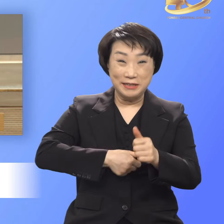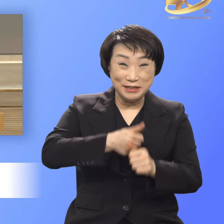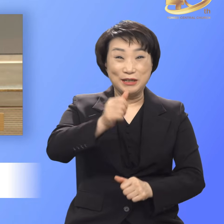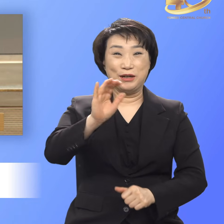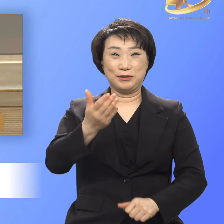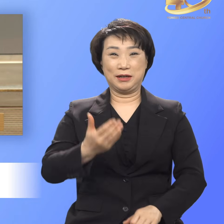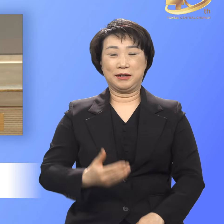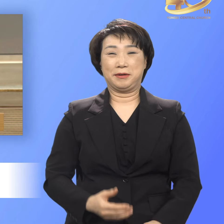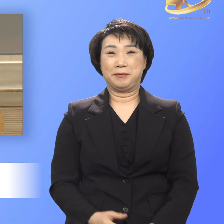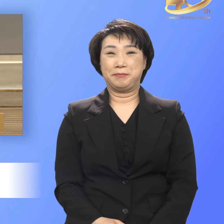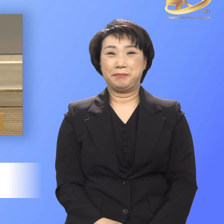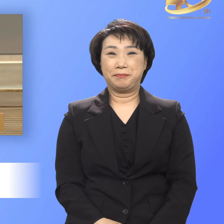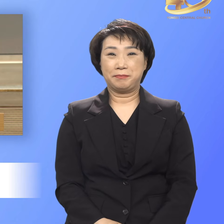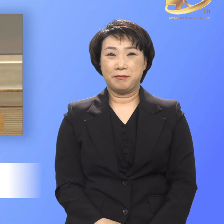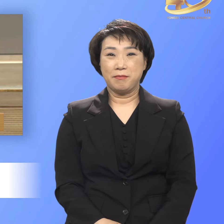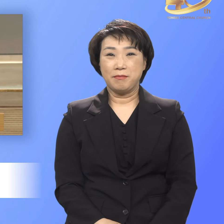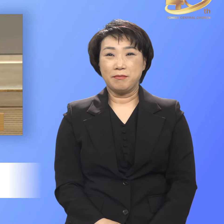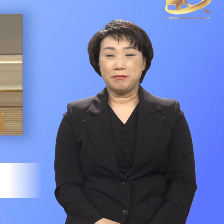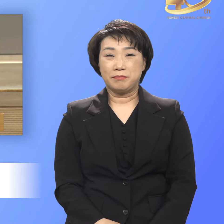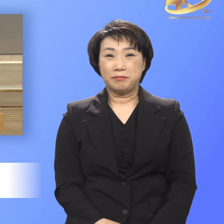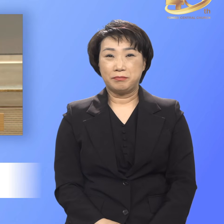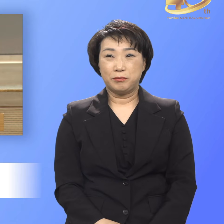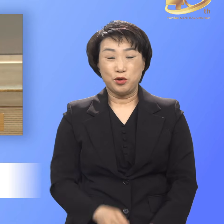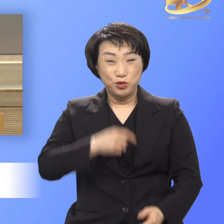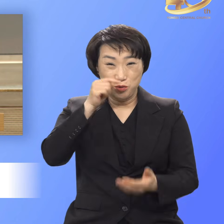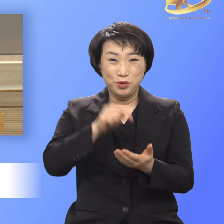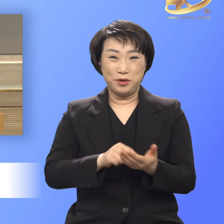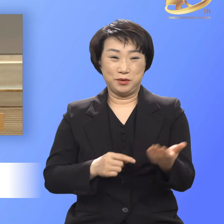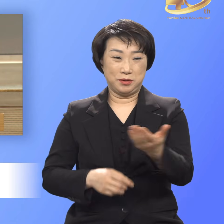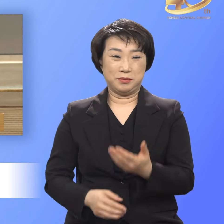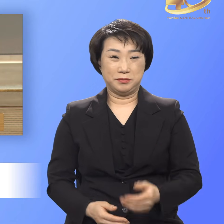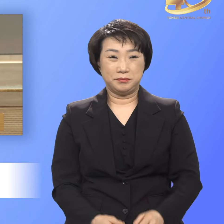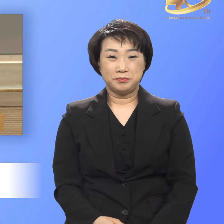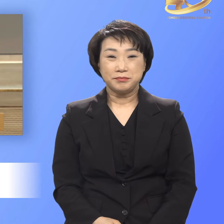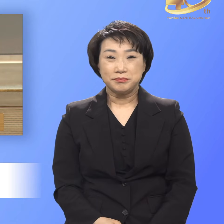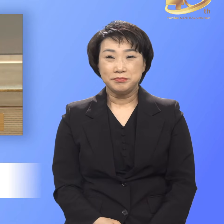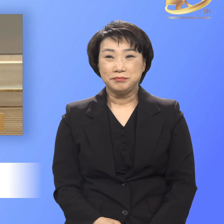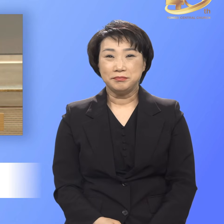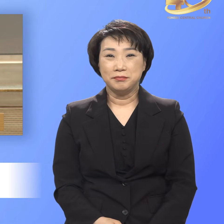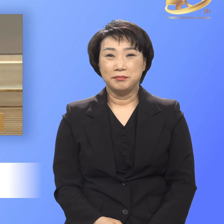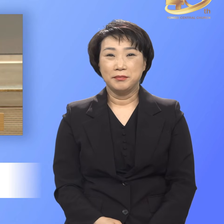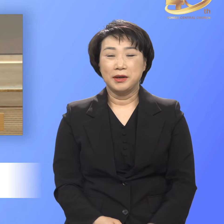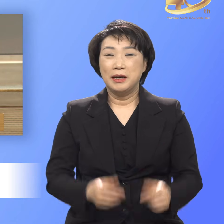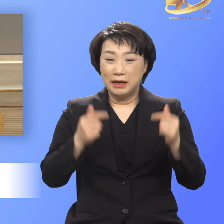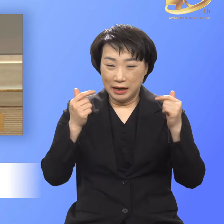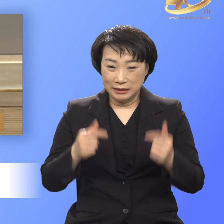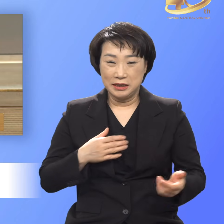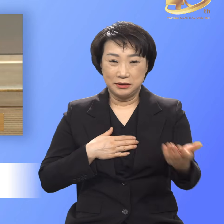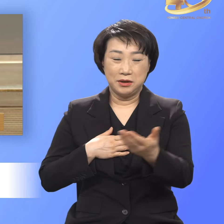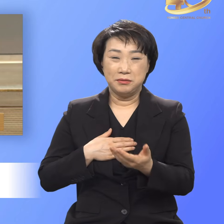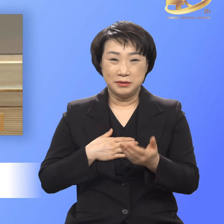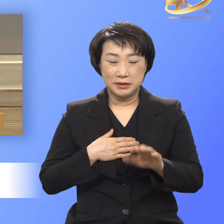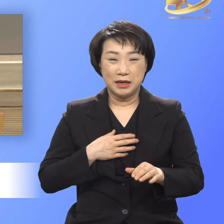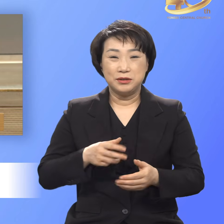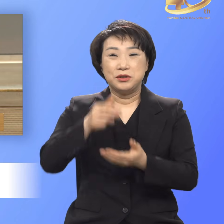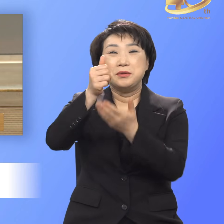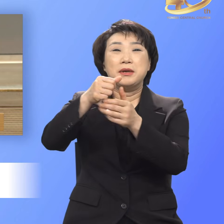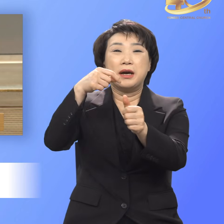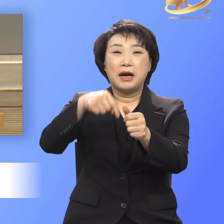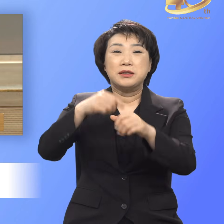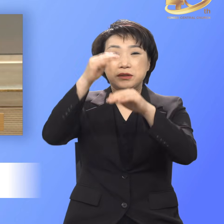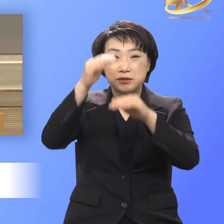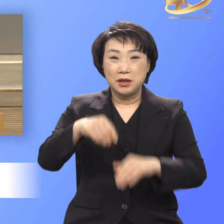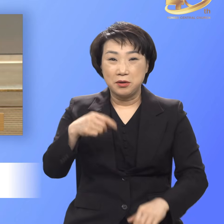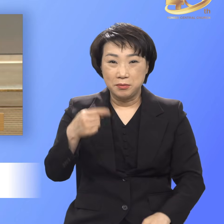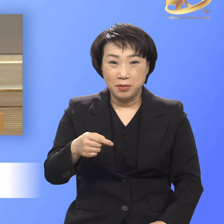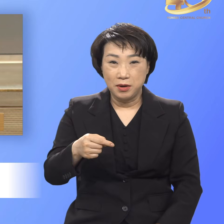이겨야지. 그거 참 너무 쉽잖아요. 그러니까 항상 우리는 주님이 가르쳐준 얘기가